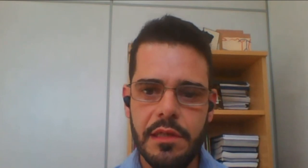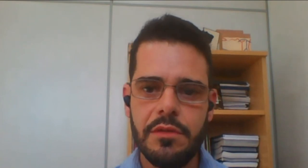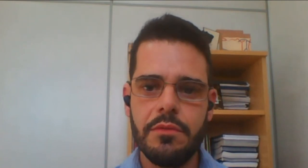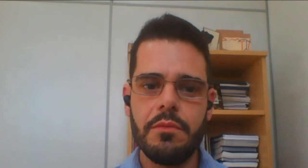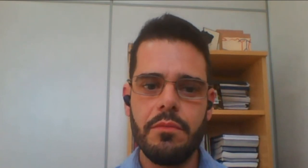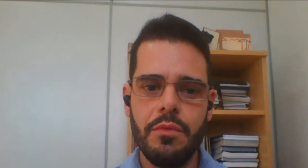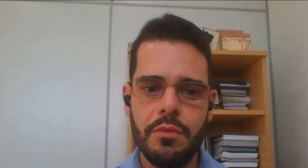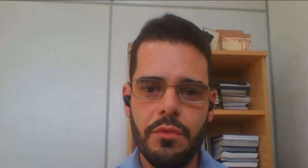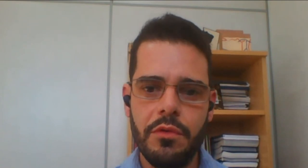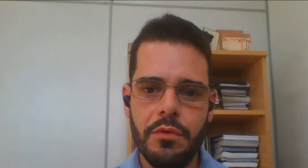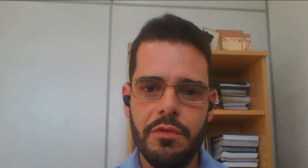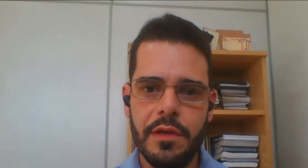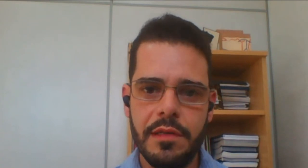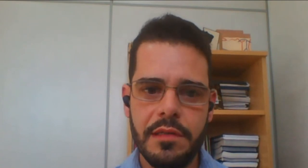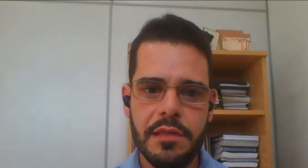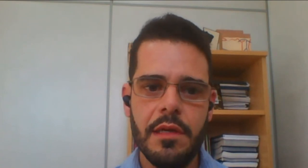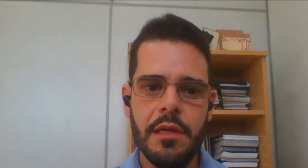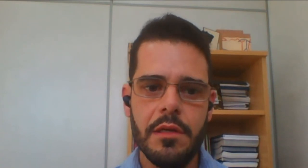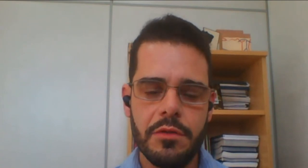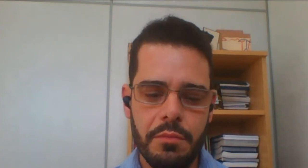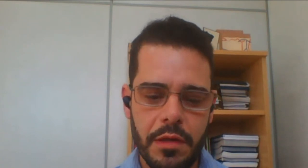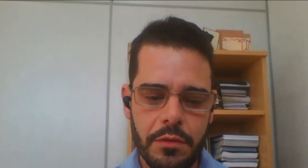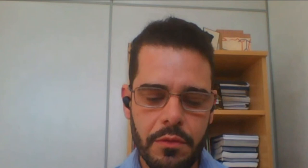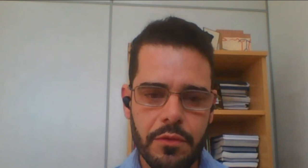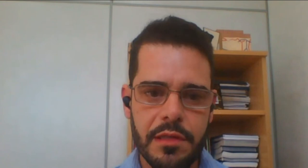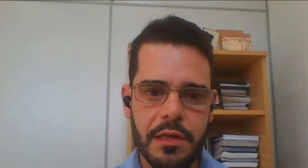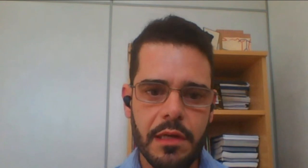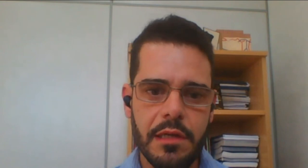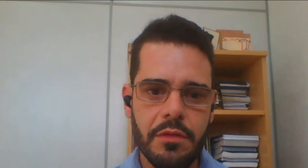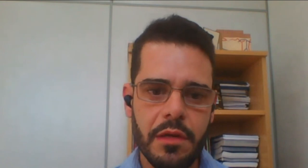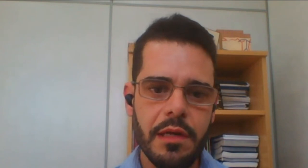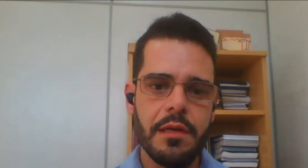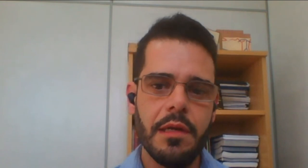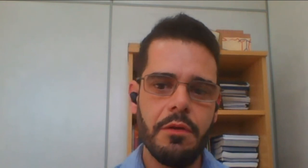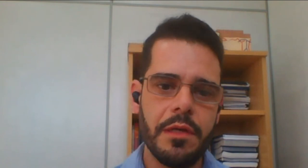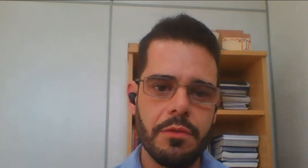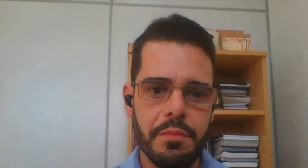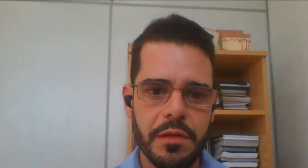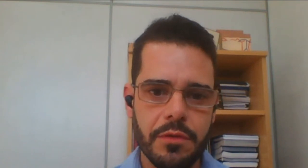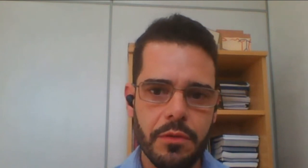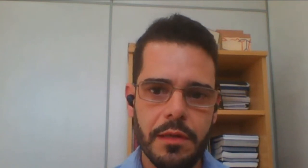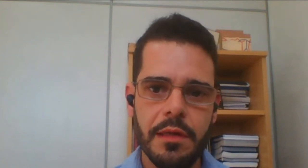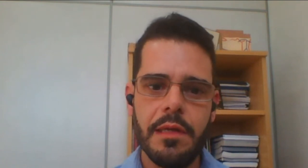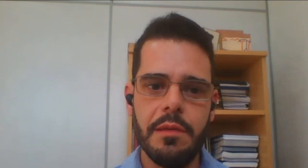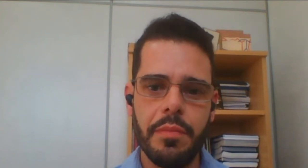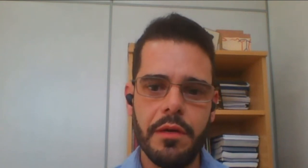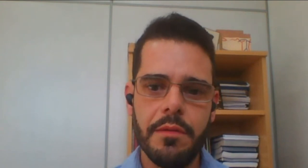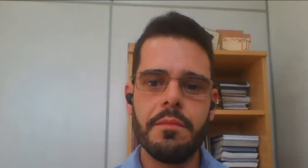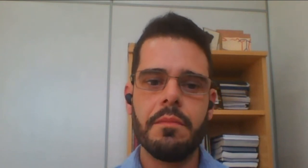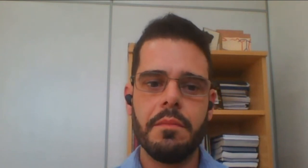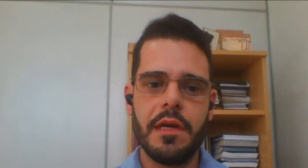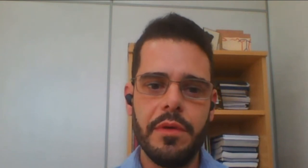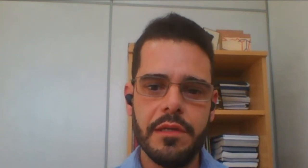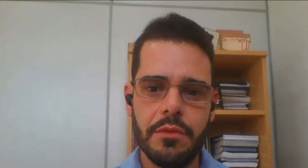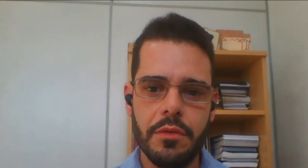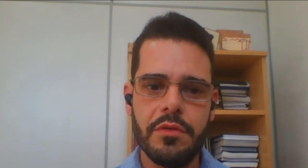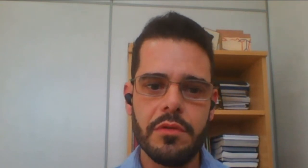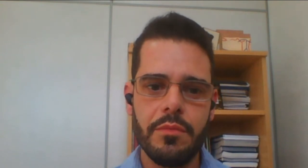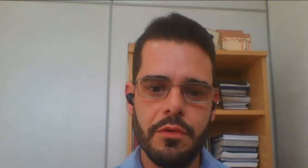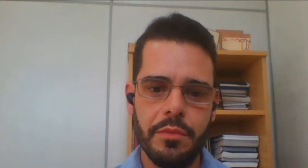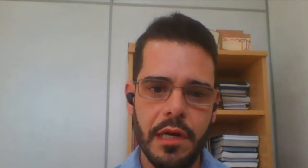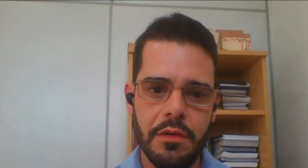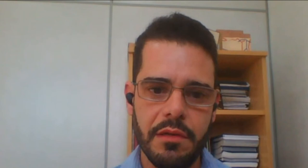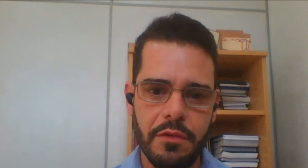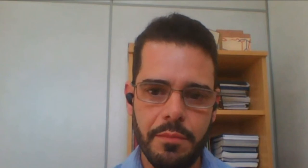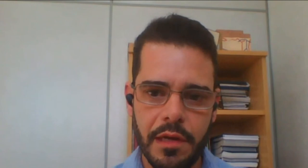que vocês sejam muito, muito, muito felizes, sobretudo você, Cleison, que é realmente uma pessoa ímpar. Parabéns a